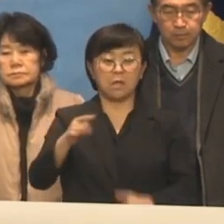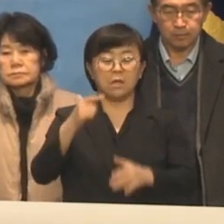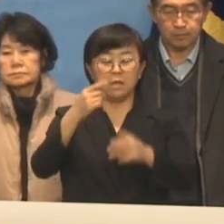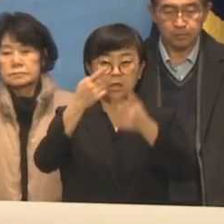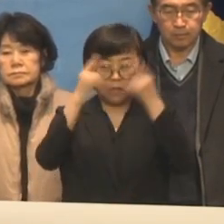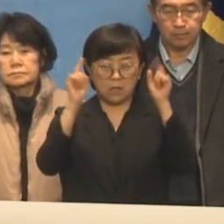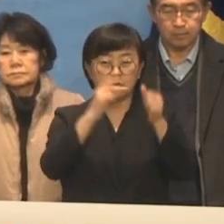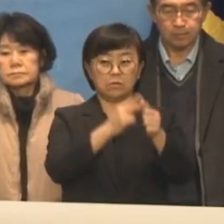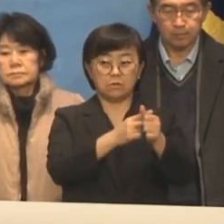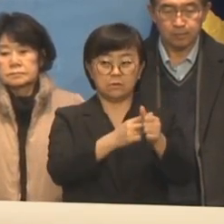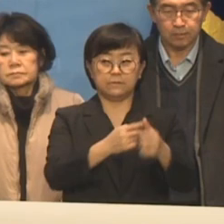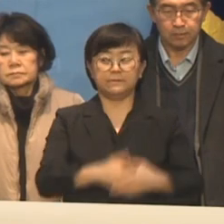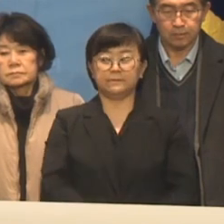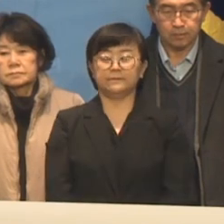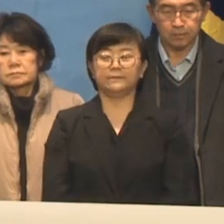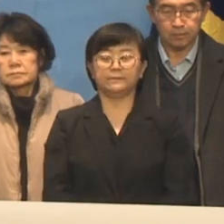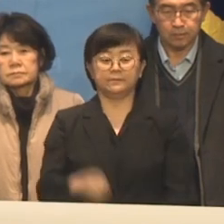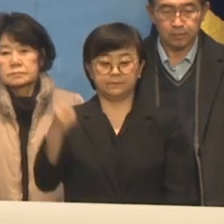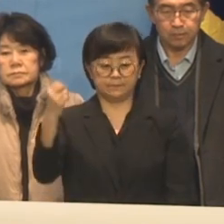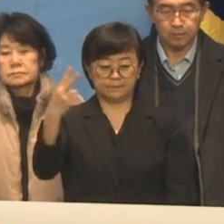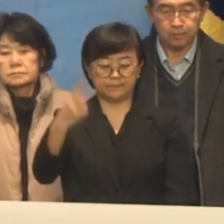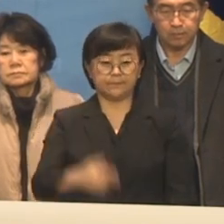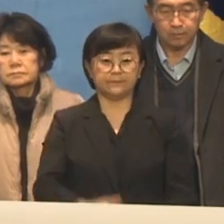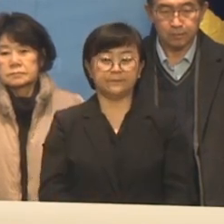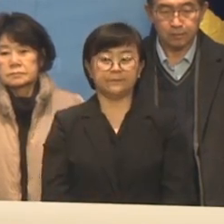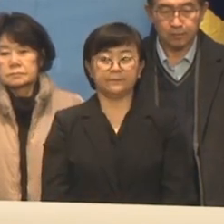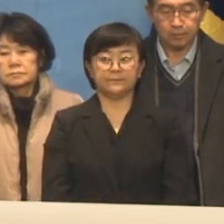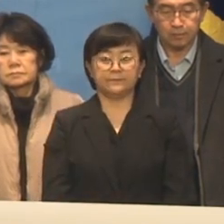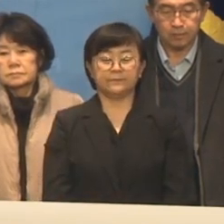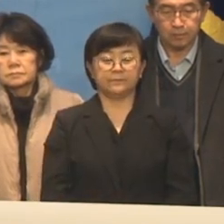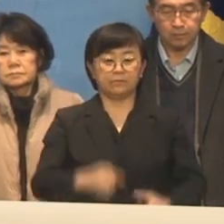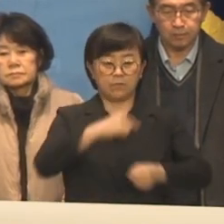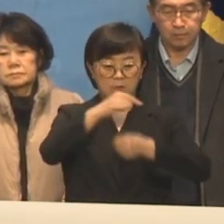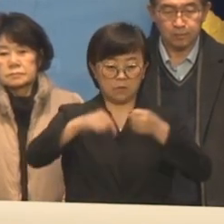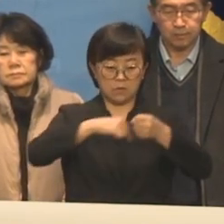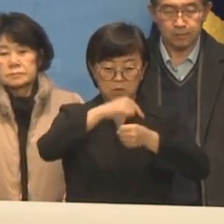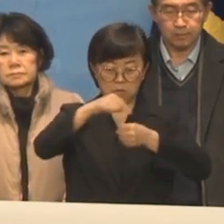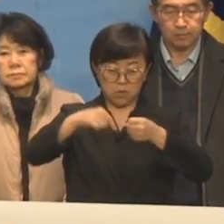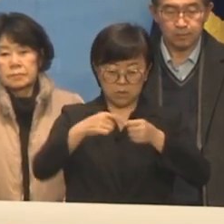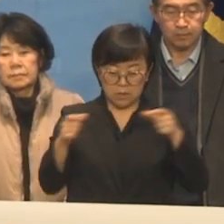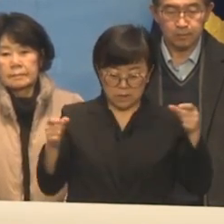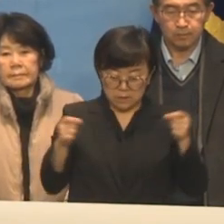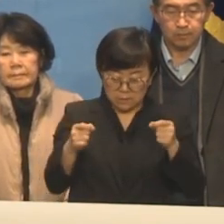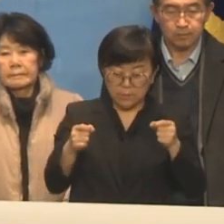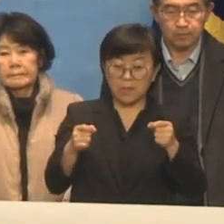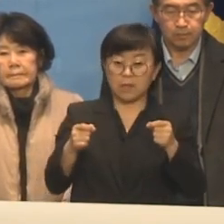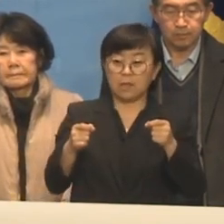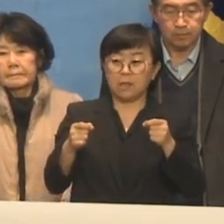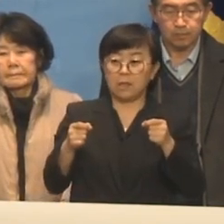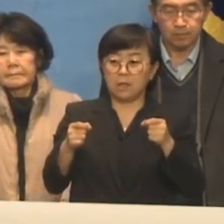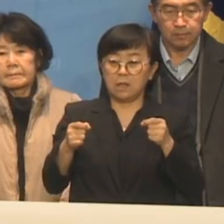네, 그리고 네, 월성원전 최인접지역